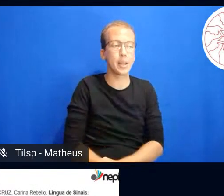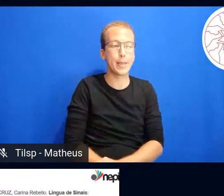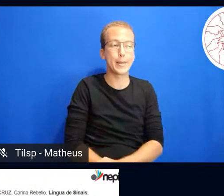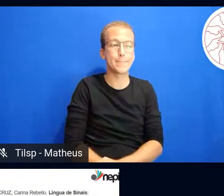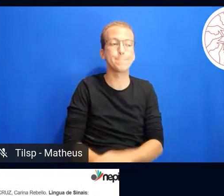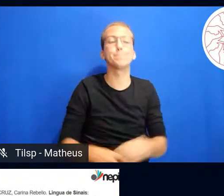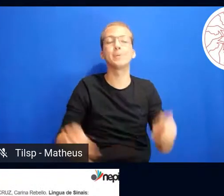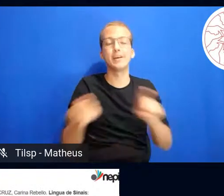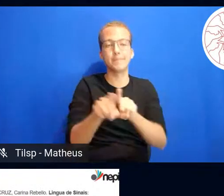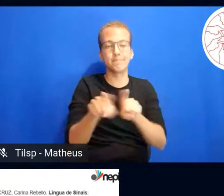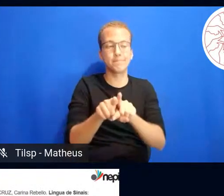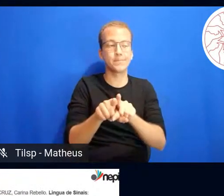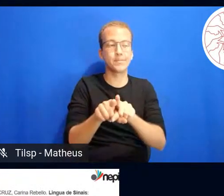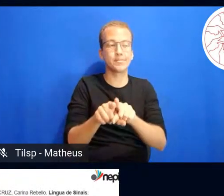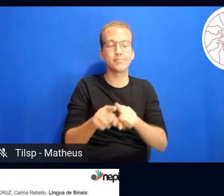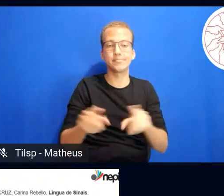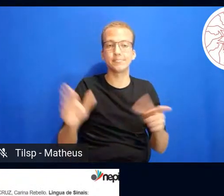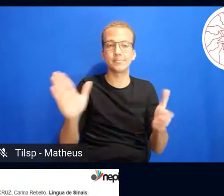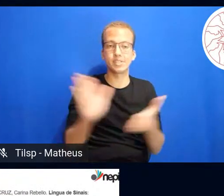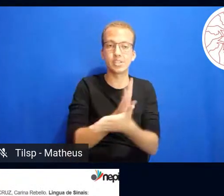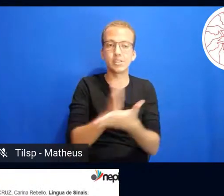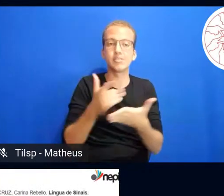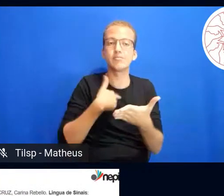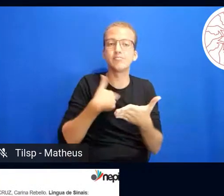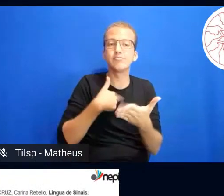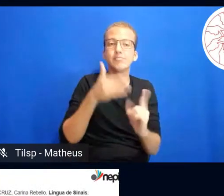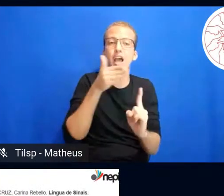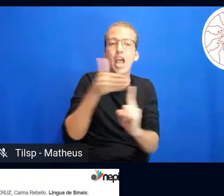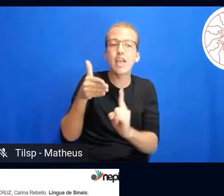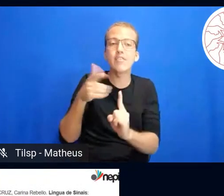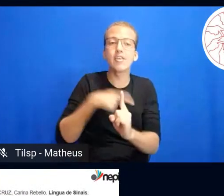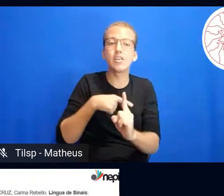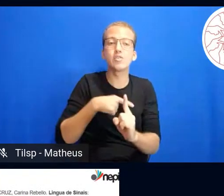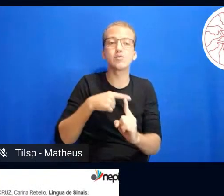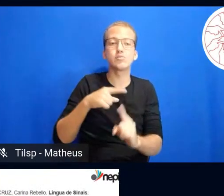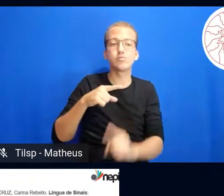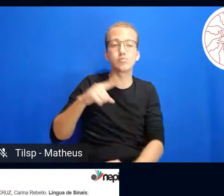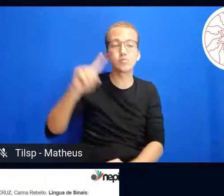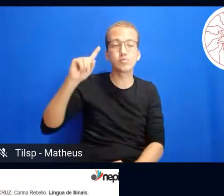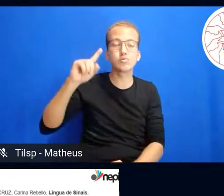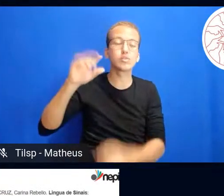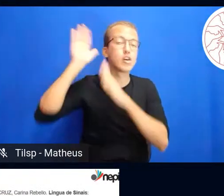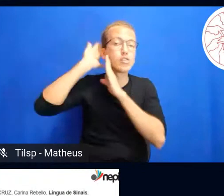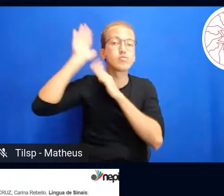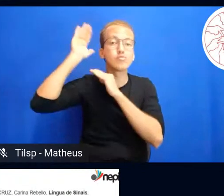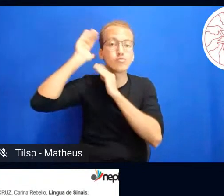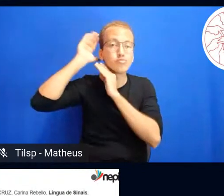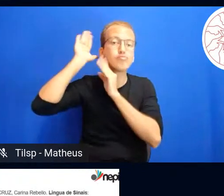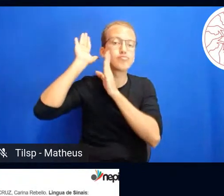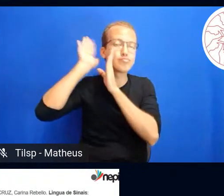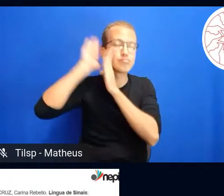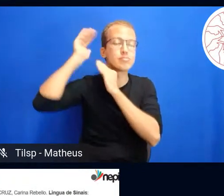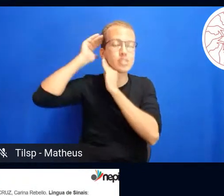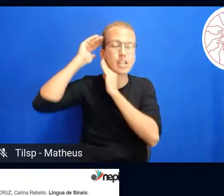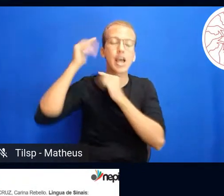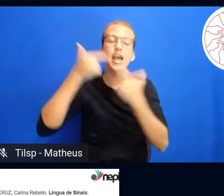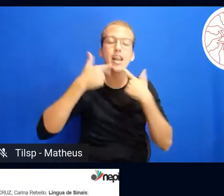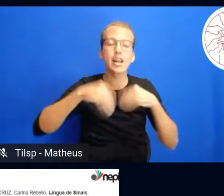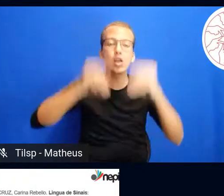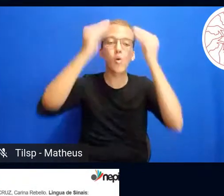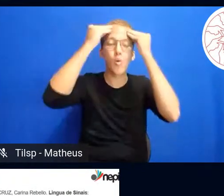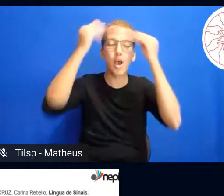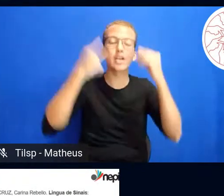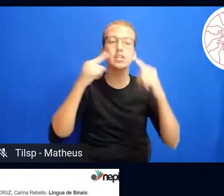Alguns também aí o último nas últimas referências sobre surdez linguagem, sobre a a leitura de imagens e como essa esse esse aí